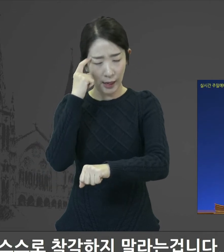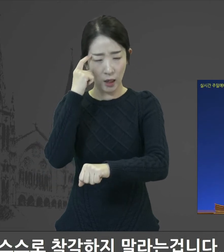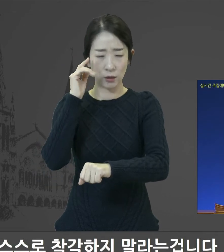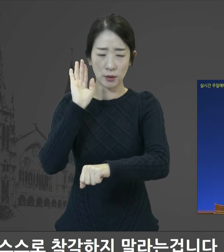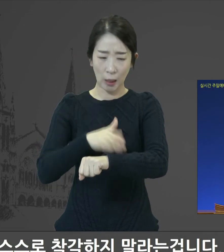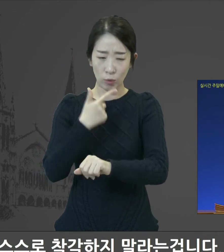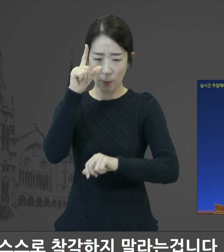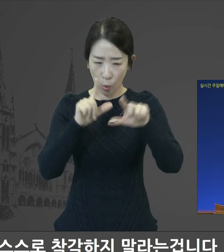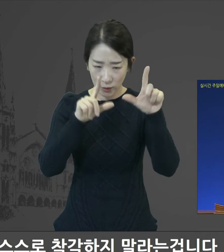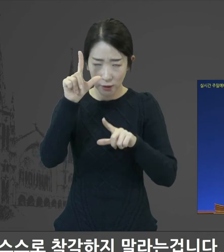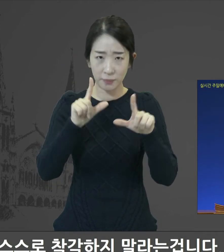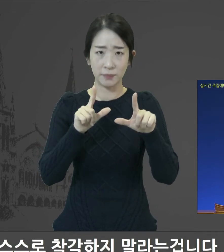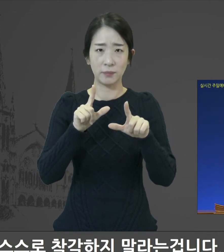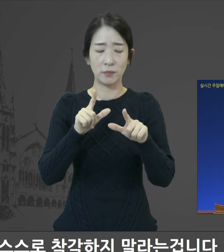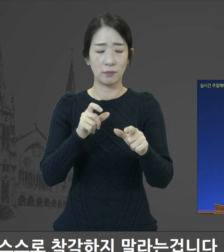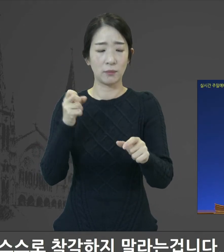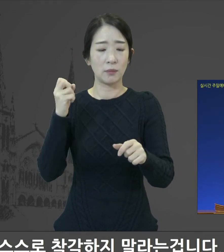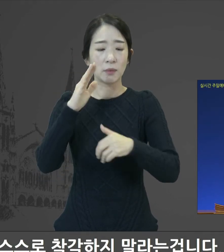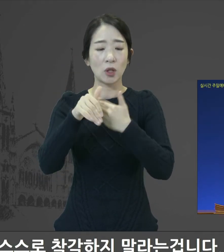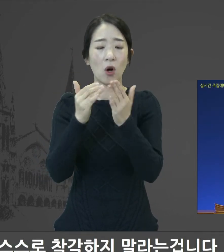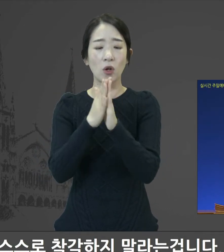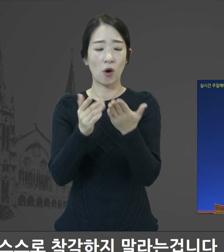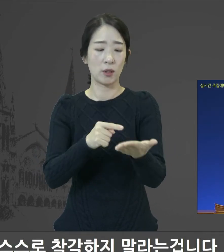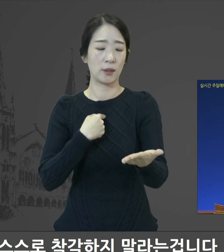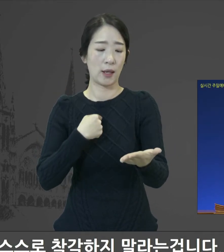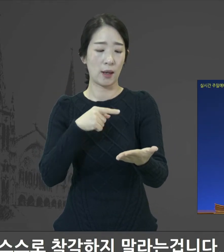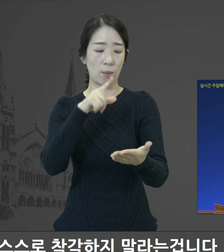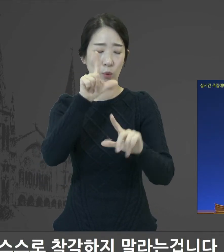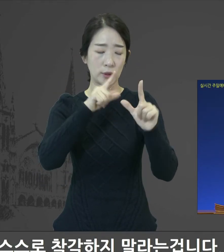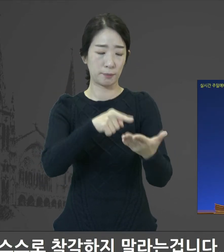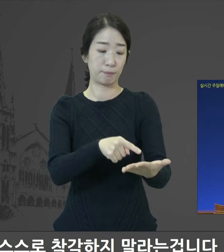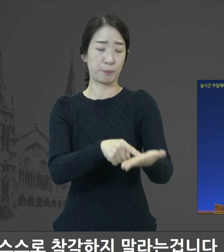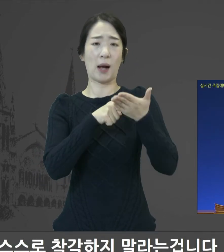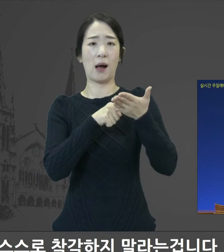노출시키는 겁니다. 사람이 얼마나 모순된지 모릅니다.